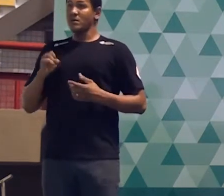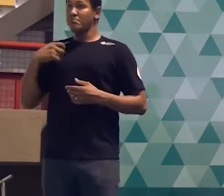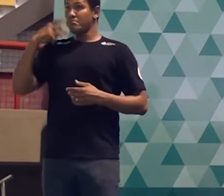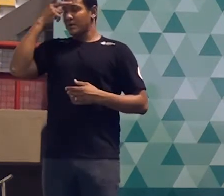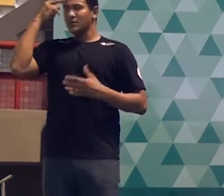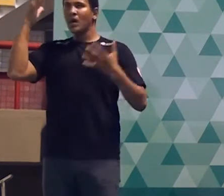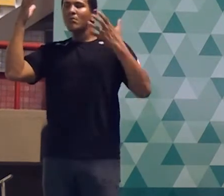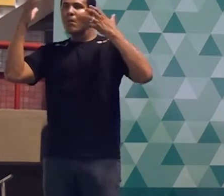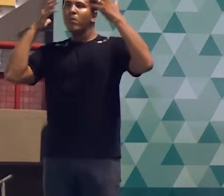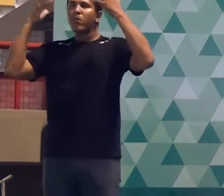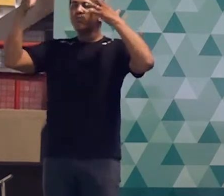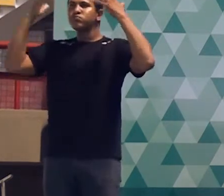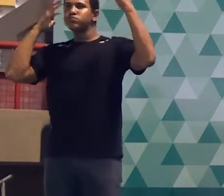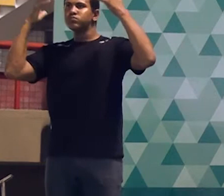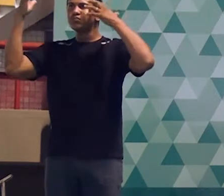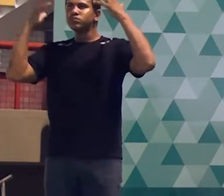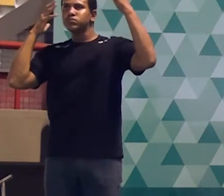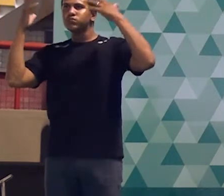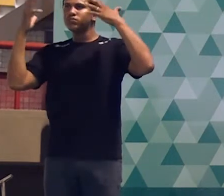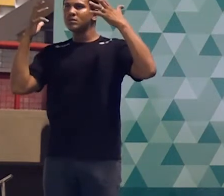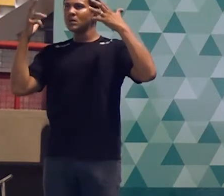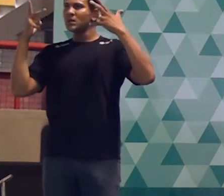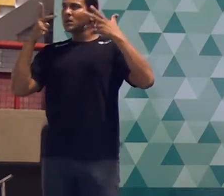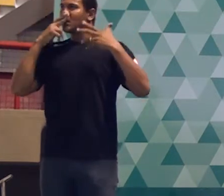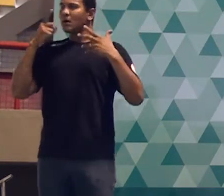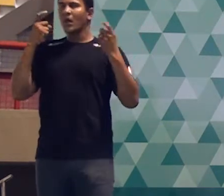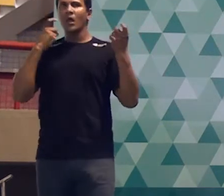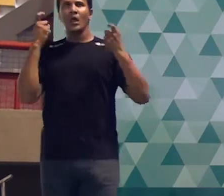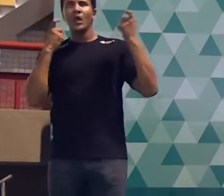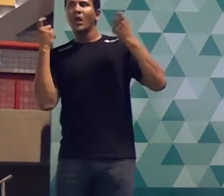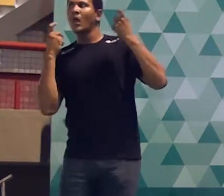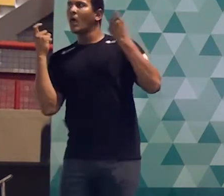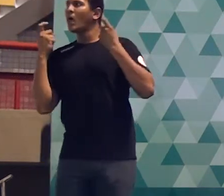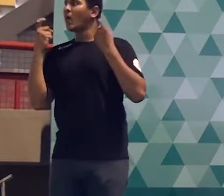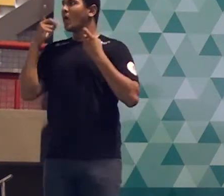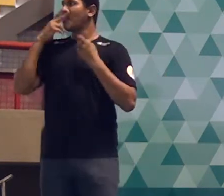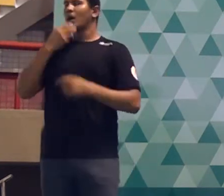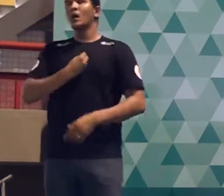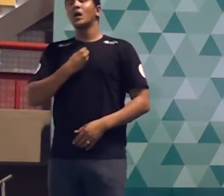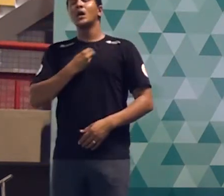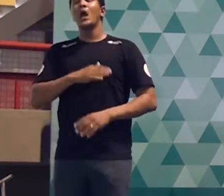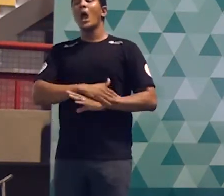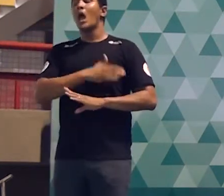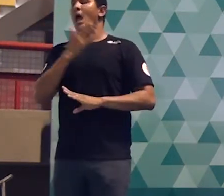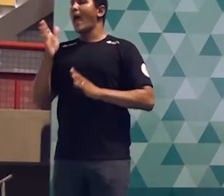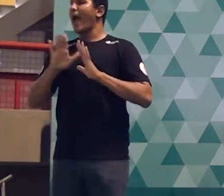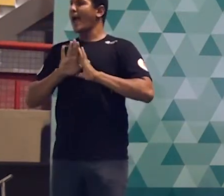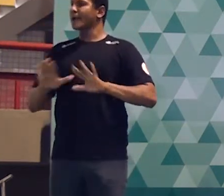muito preocupadas, muito rancorosas, elas vivem doentes, elas